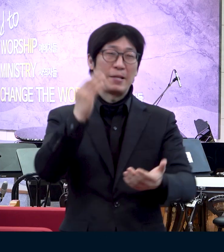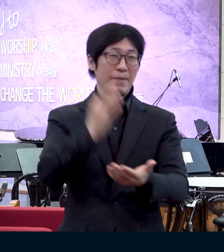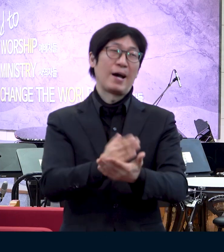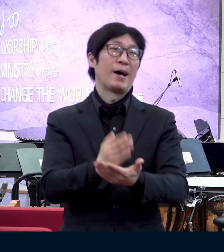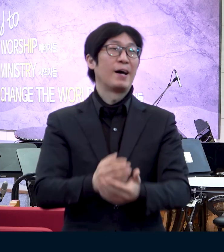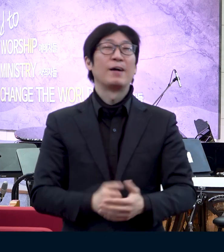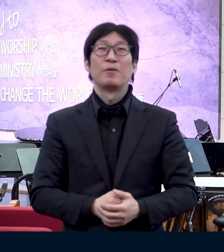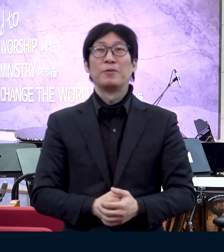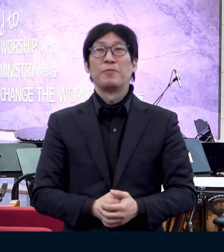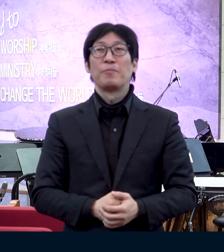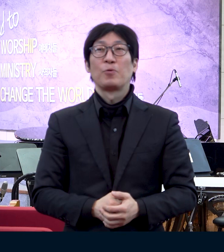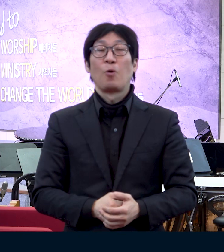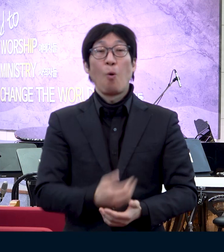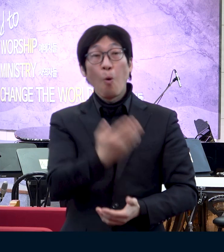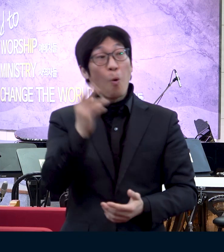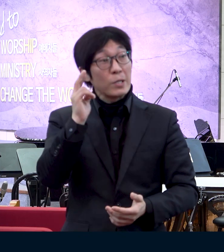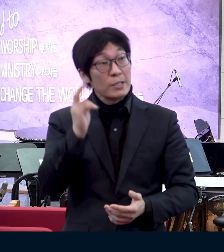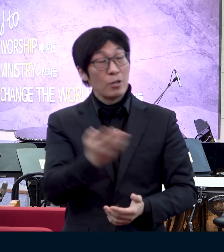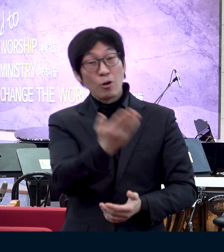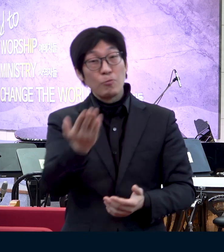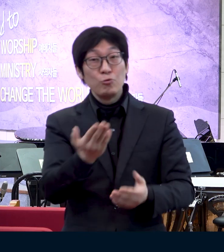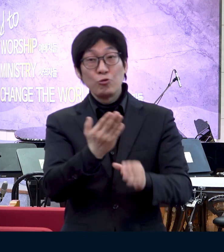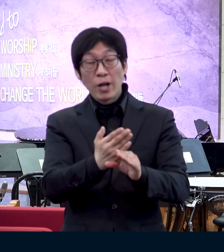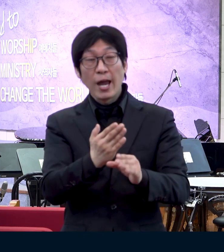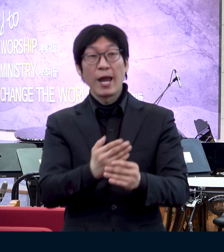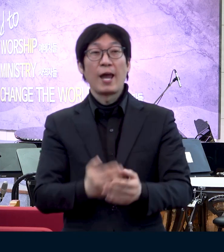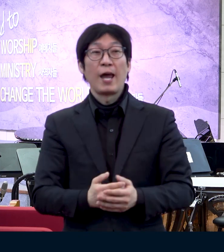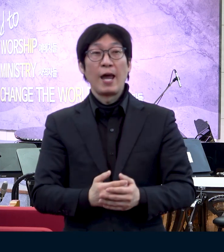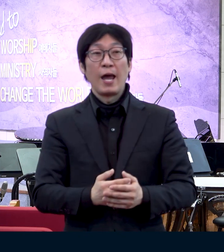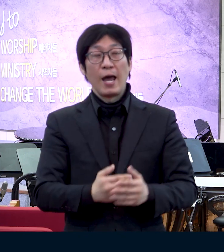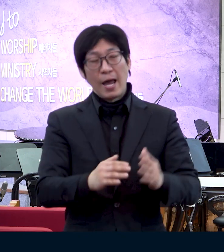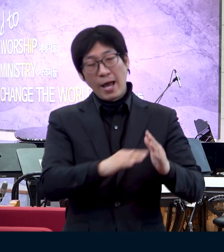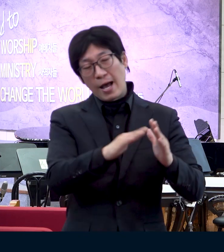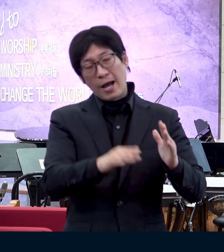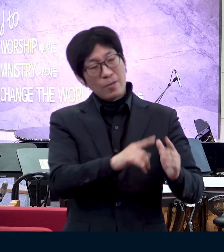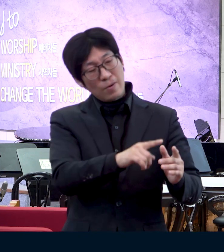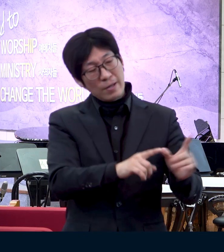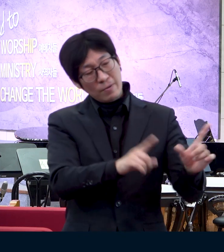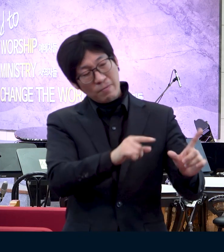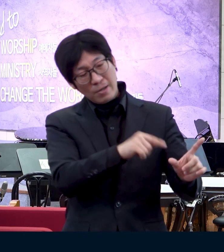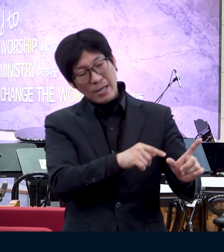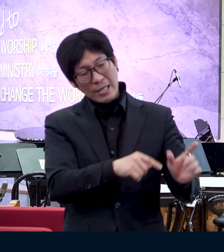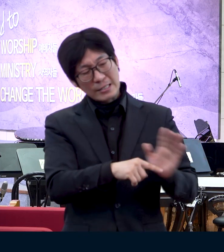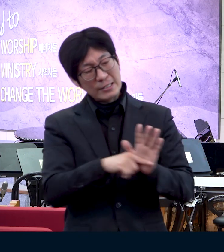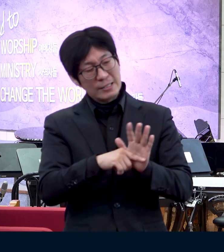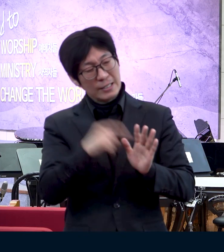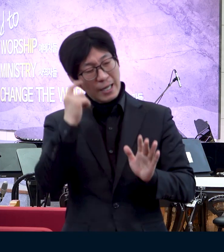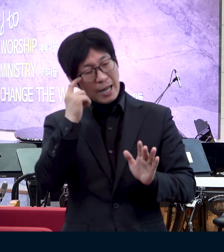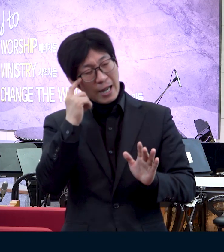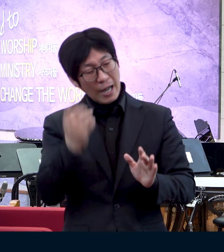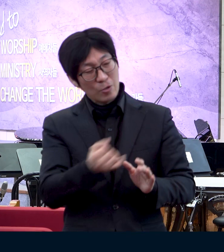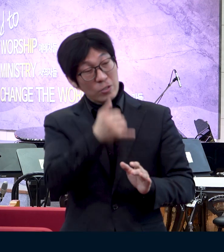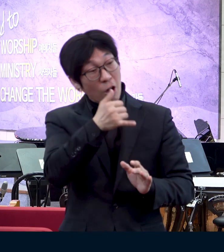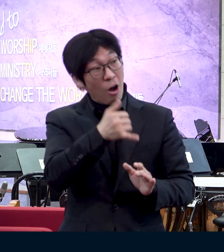않습니다. 혹시 여러분 가운데서 가족에 대해서 이런저런 이유로 부정적인 그런